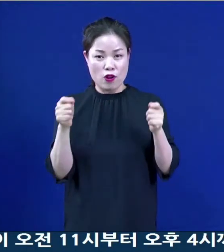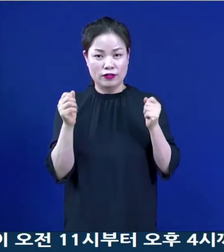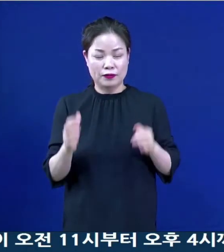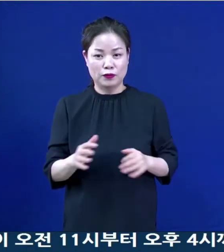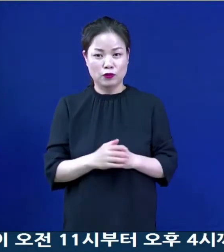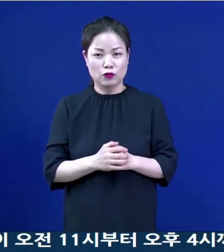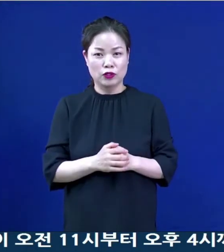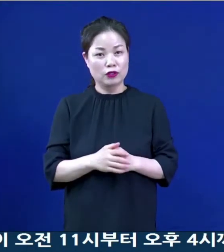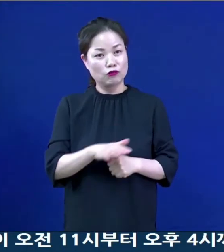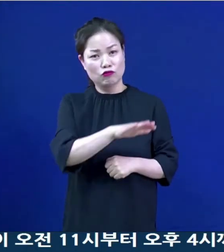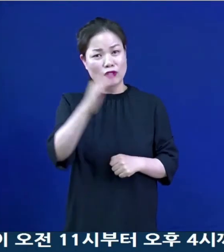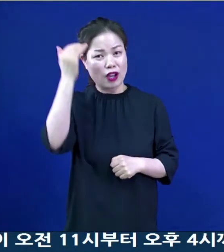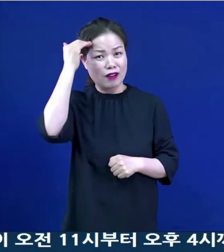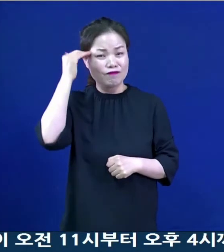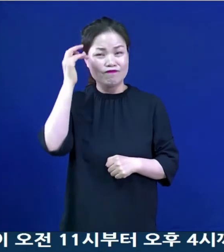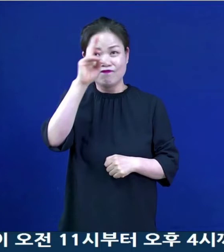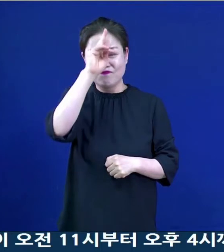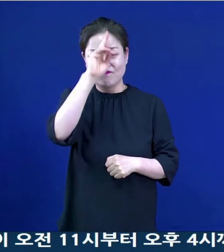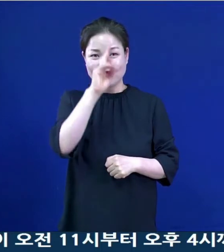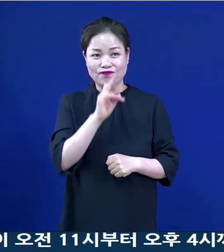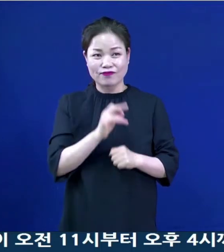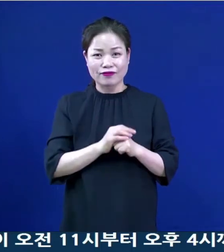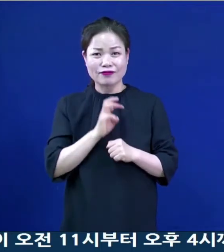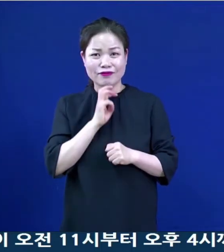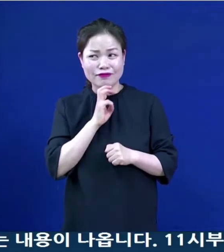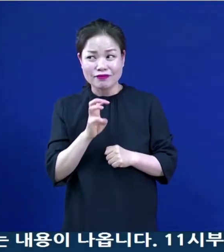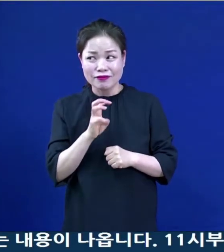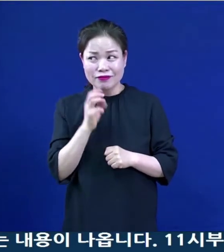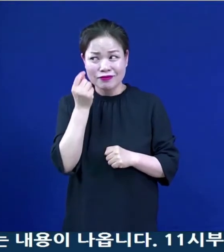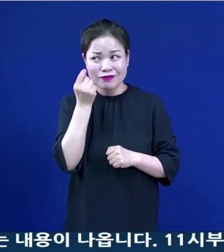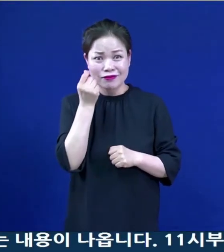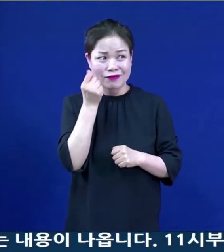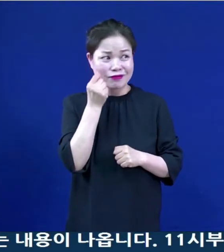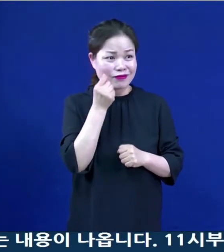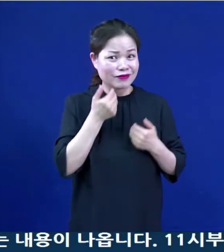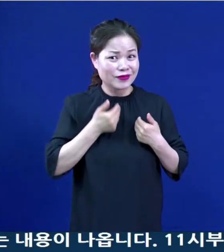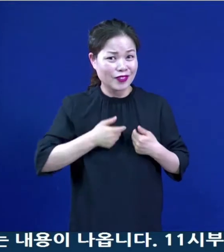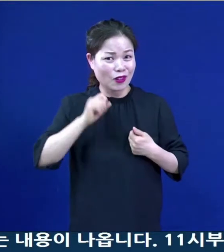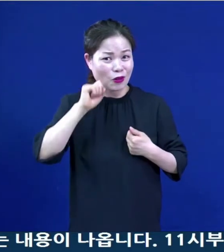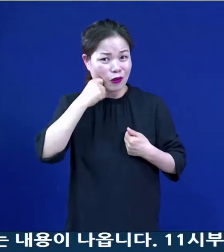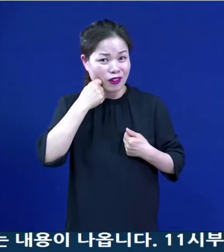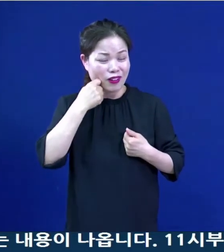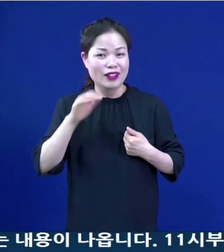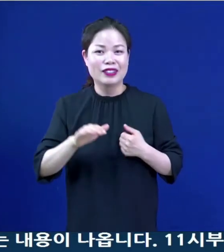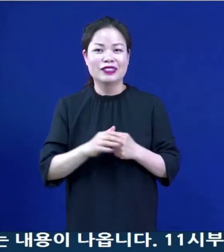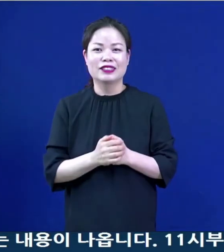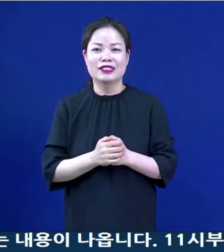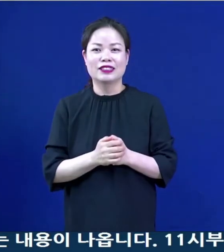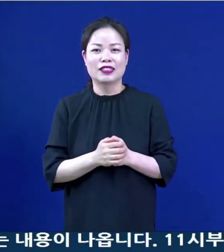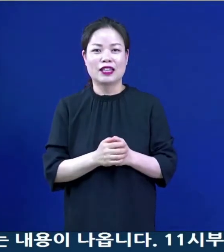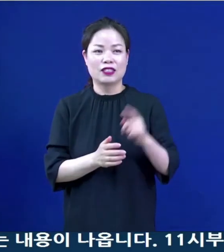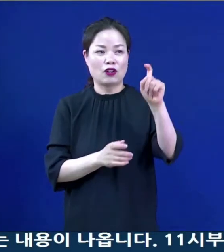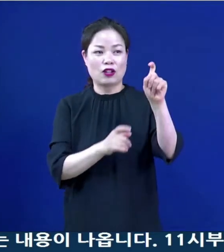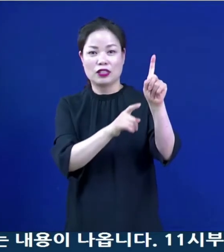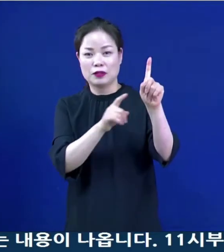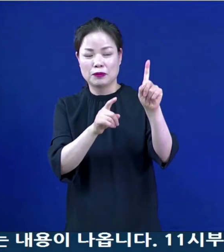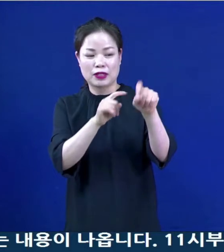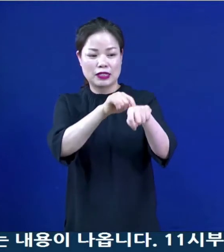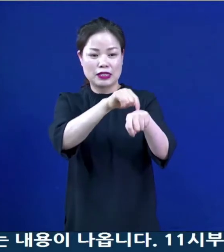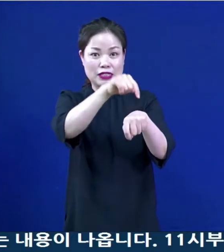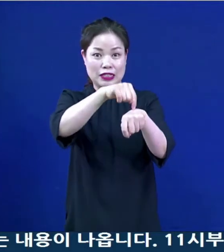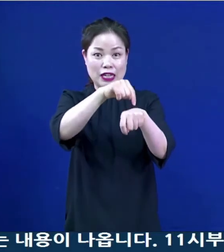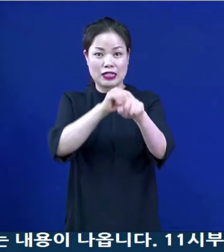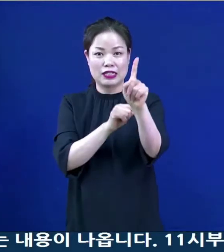점심시간 30분 하는 것도 눈치 보이는데 이 11시부터 4시까지가 점심